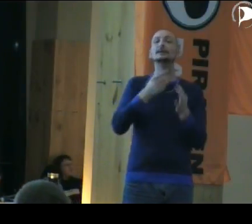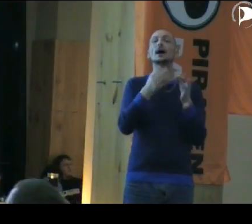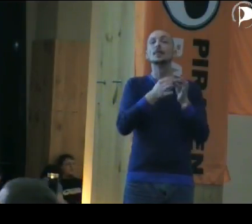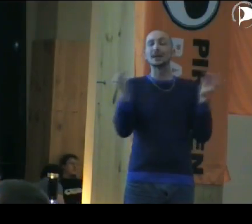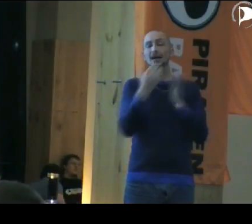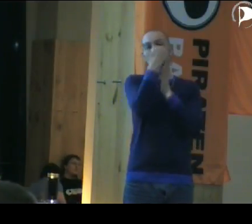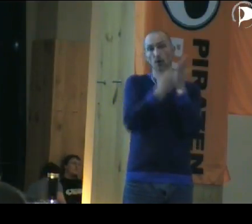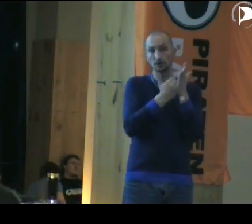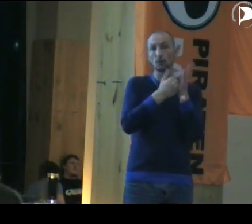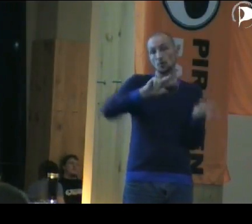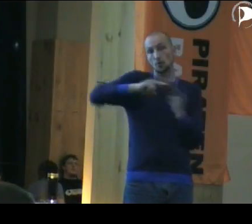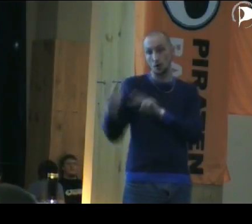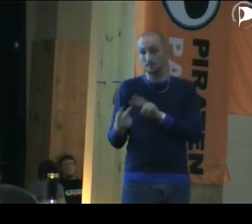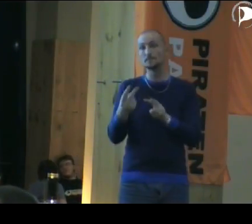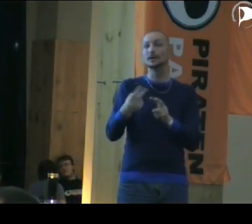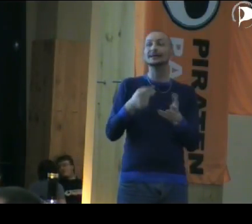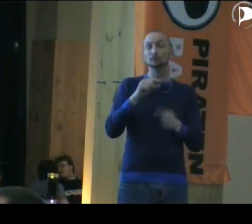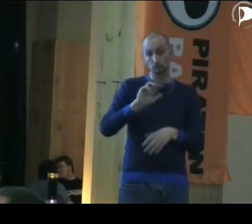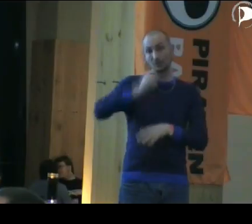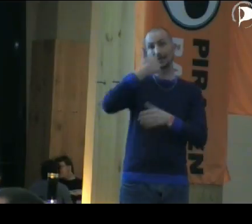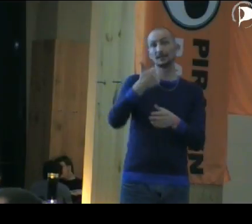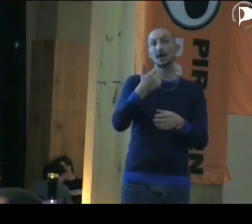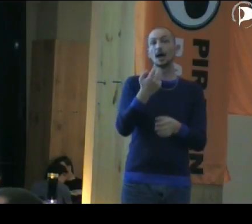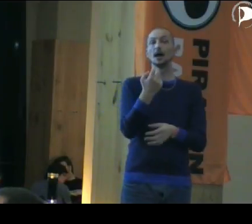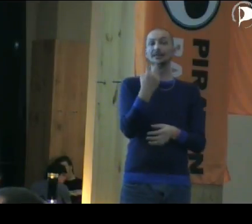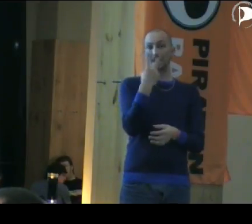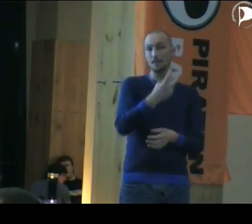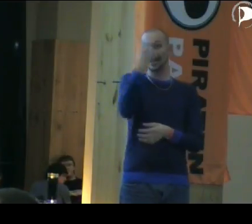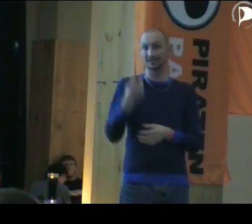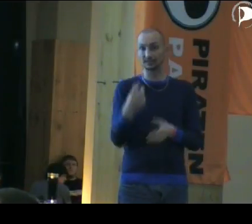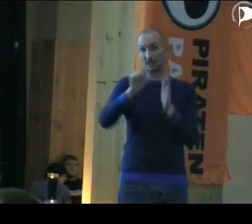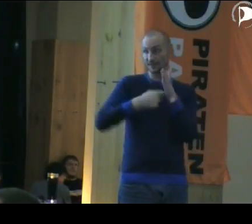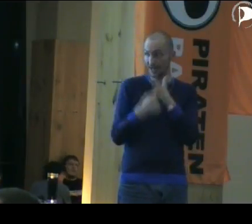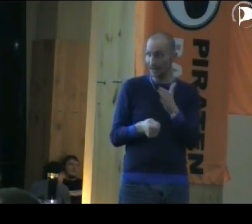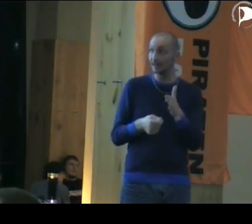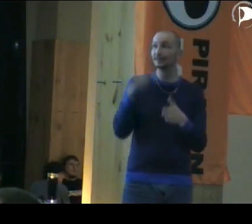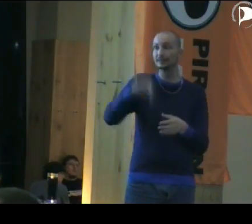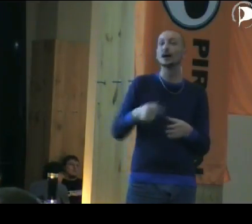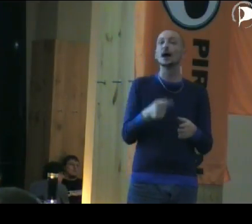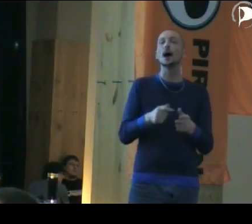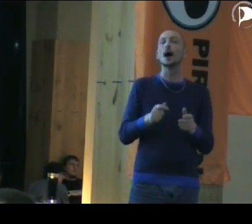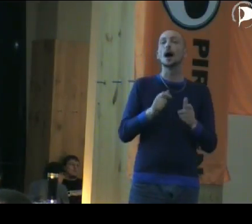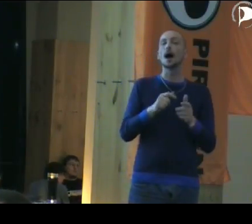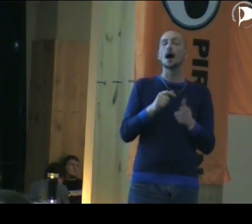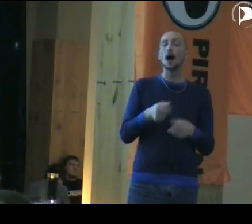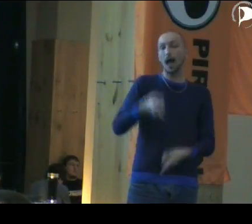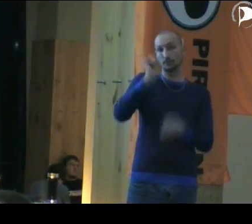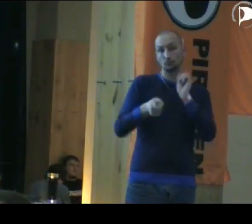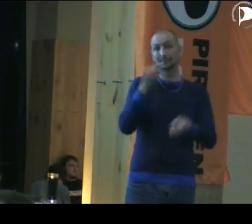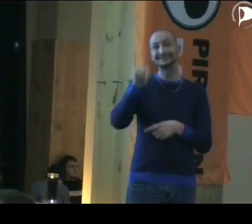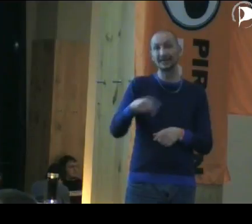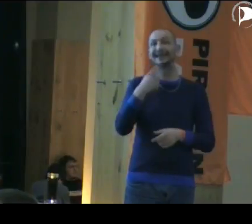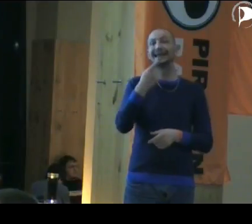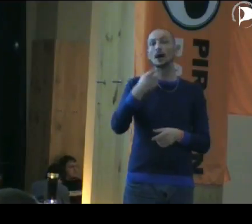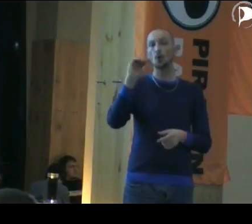frauen damit abstimmung über diesen ort seiner tagesordnung wer